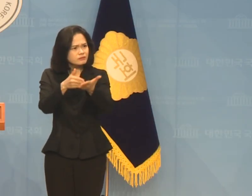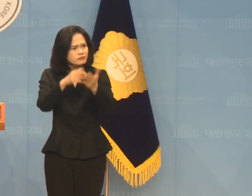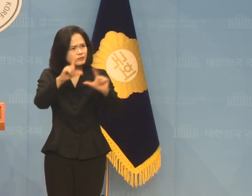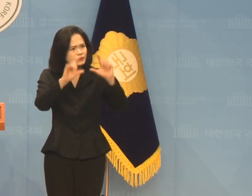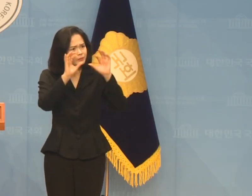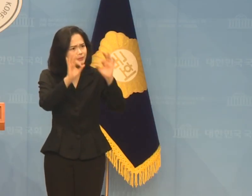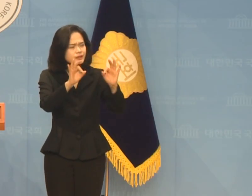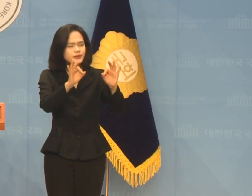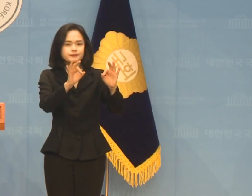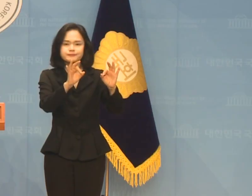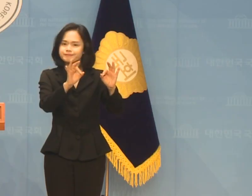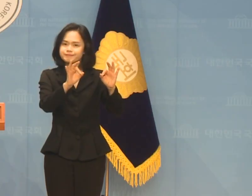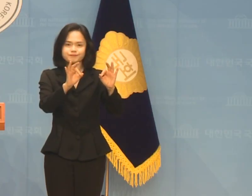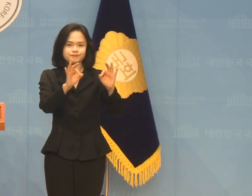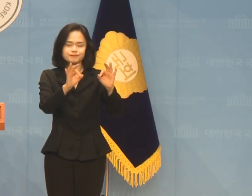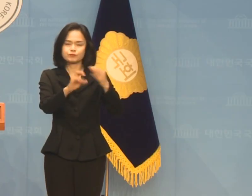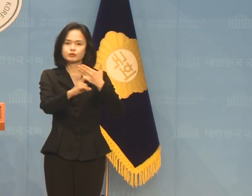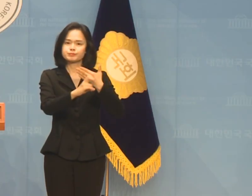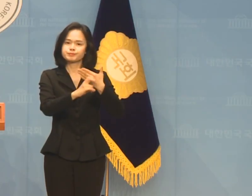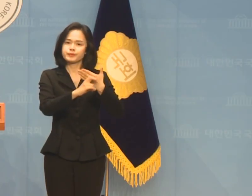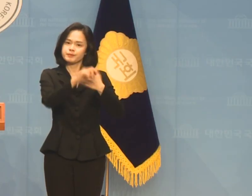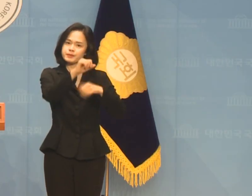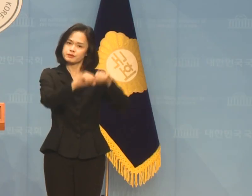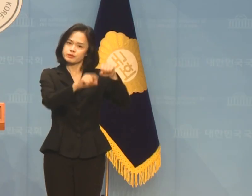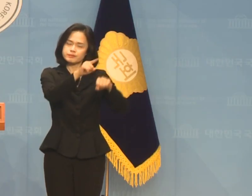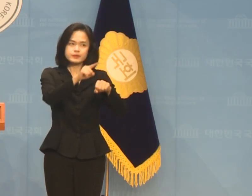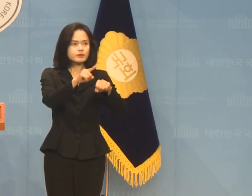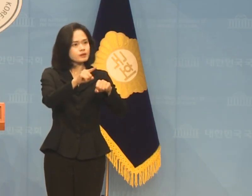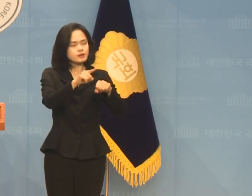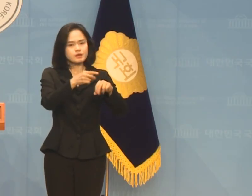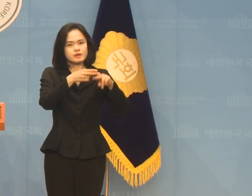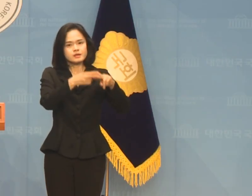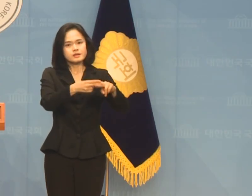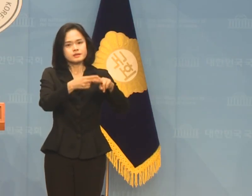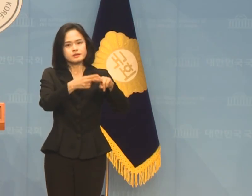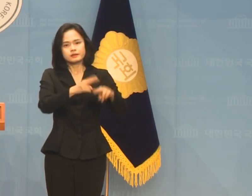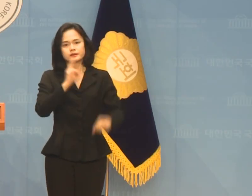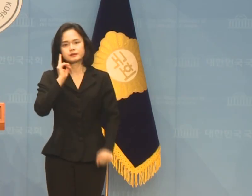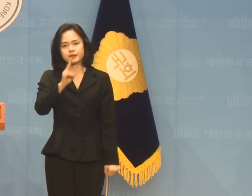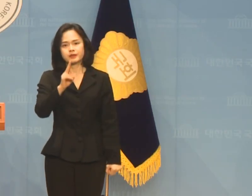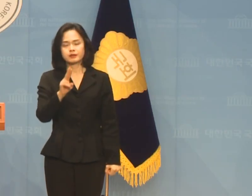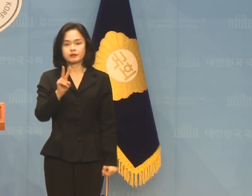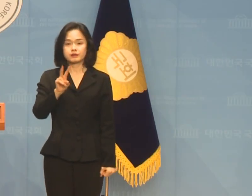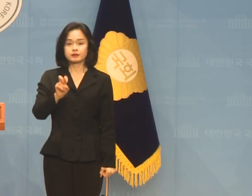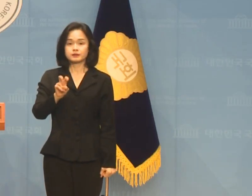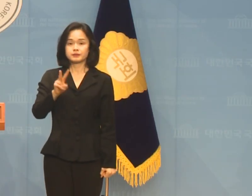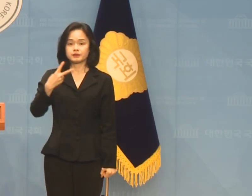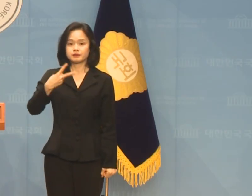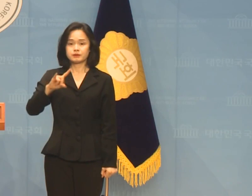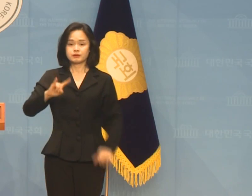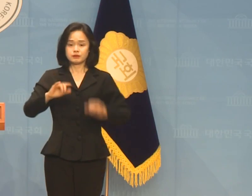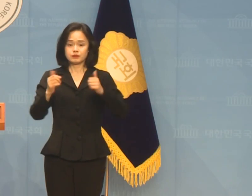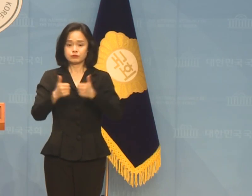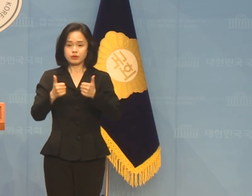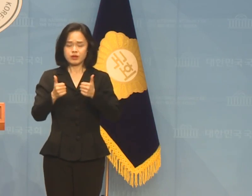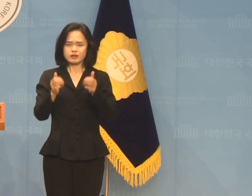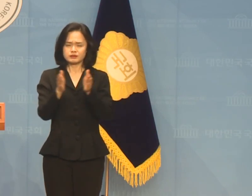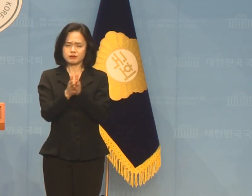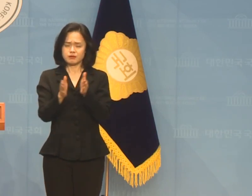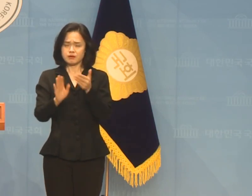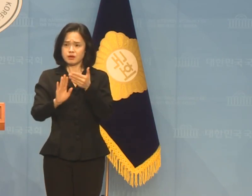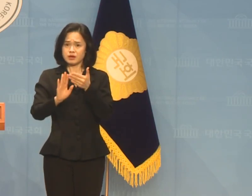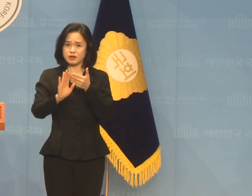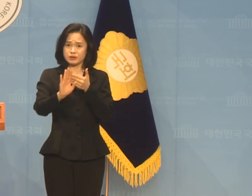독재였습니다. 민주당은 22대 국회가 개원한 이래 단 하루도 예외 없이